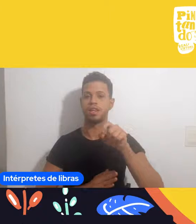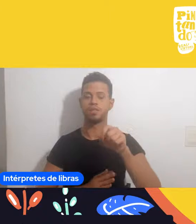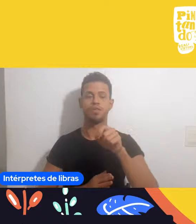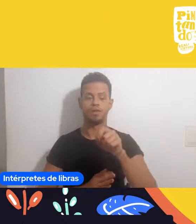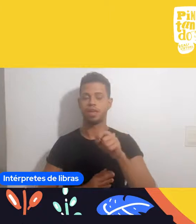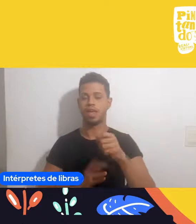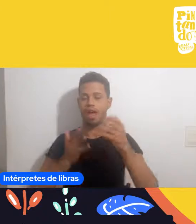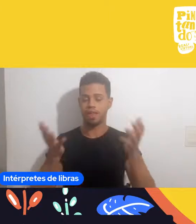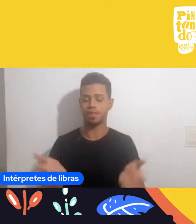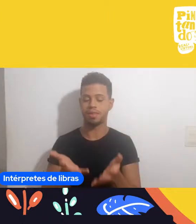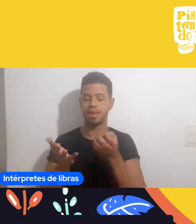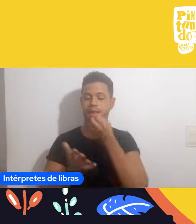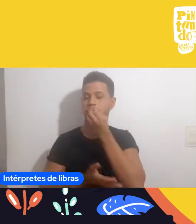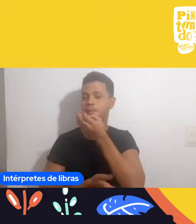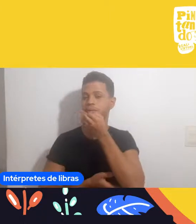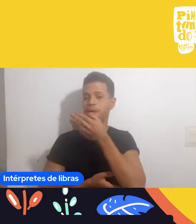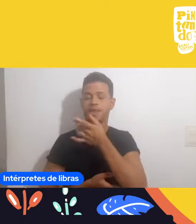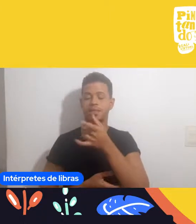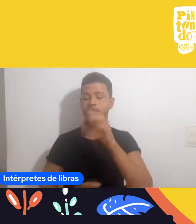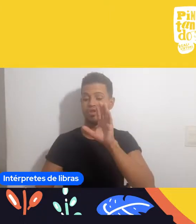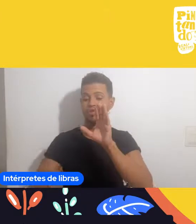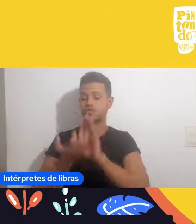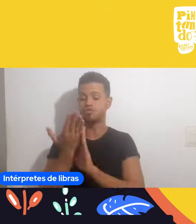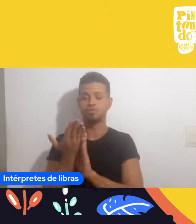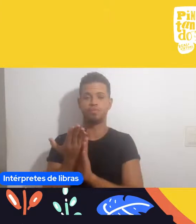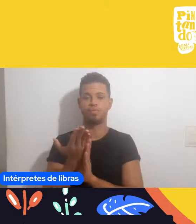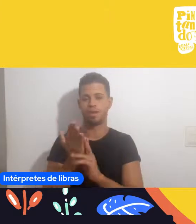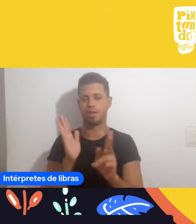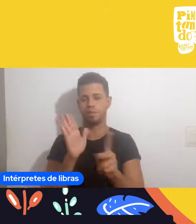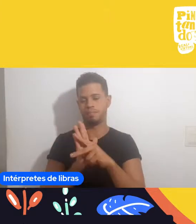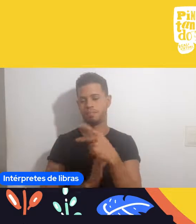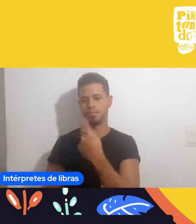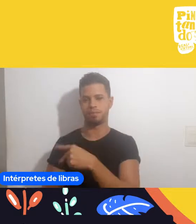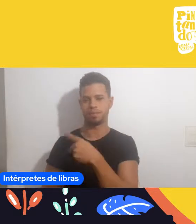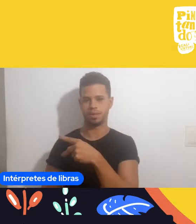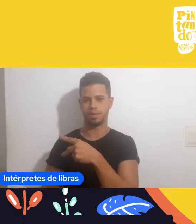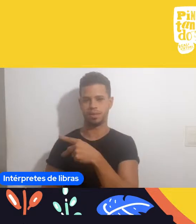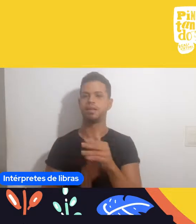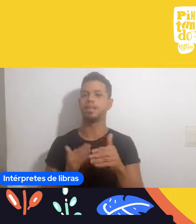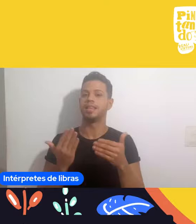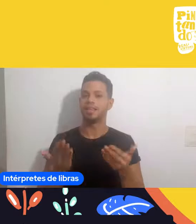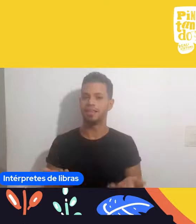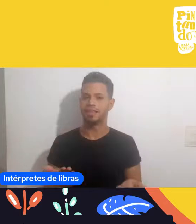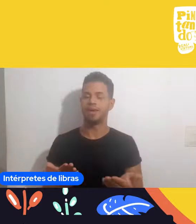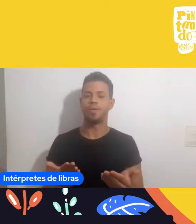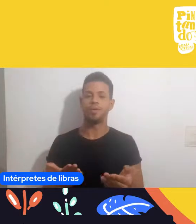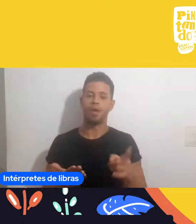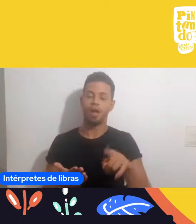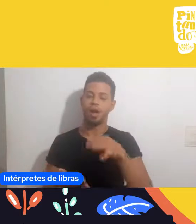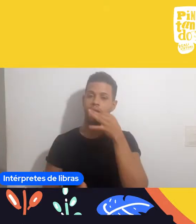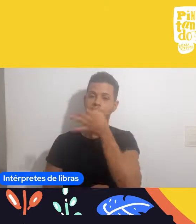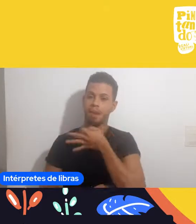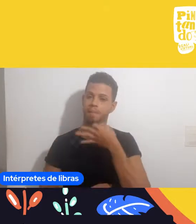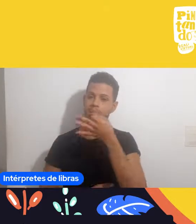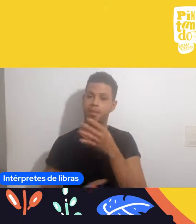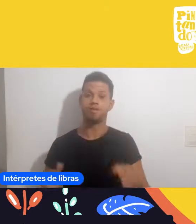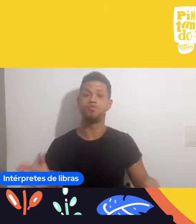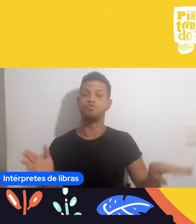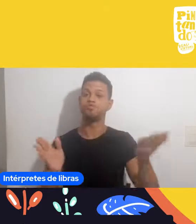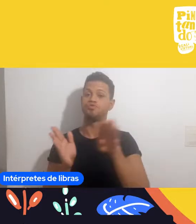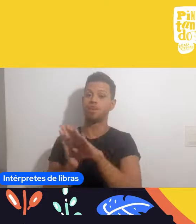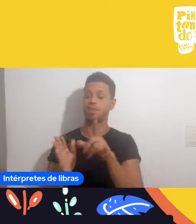espontaneidade, a descoberta por si, sabe? Então, a grande dica é chegar e dar liberdade,